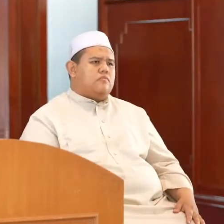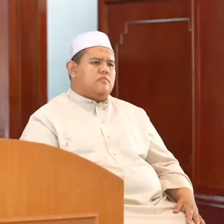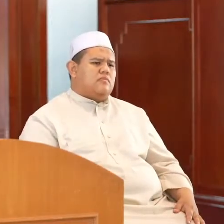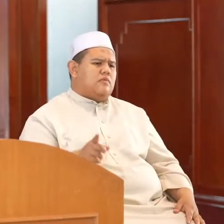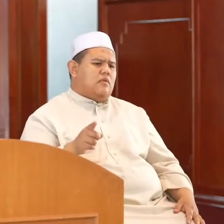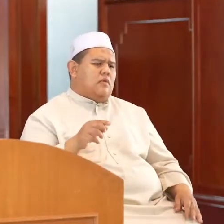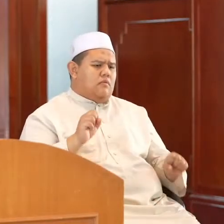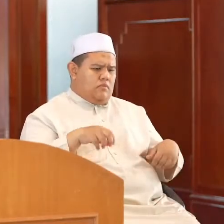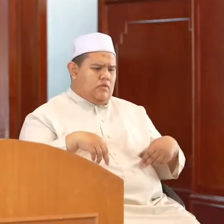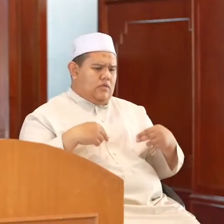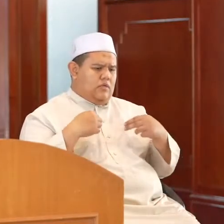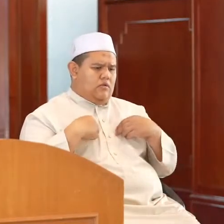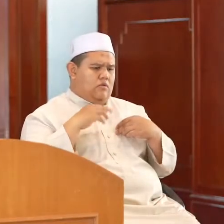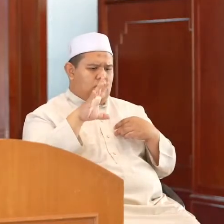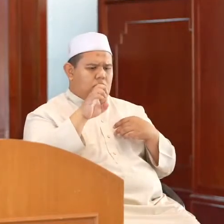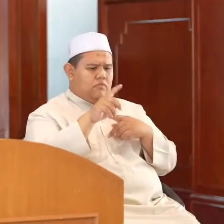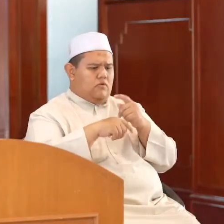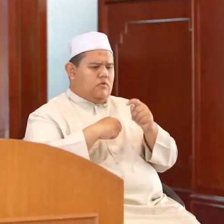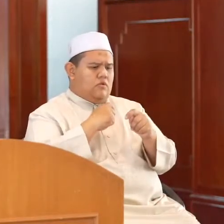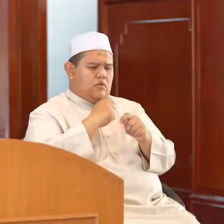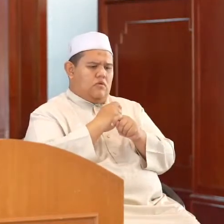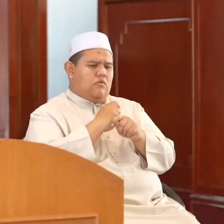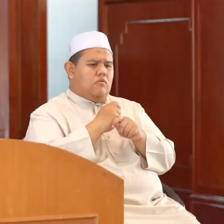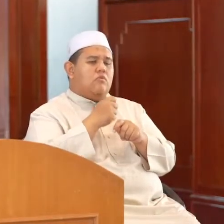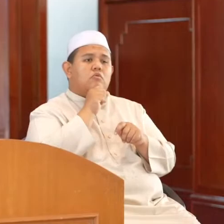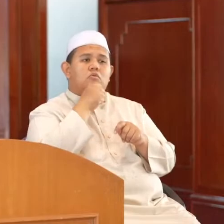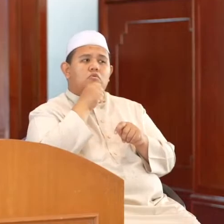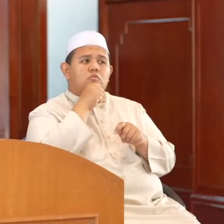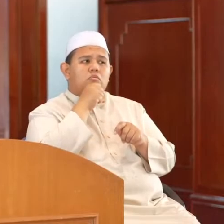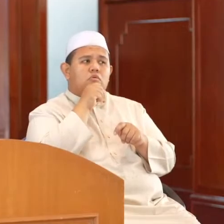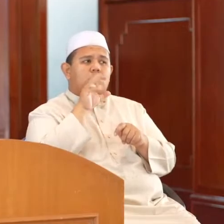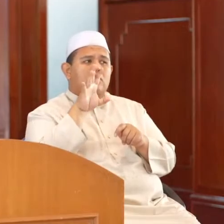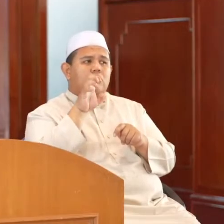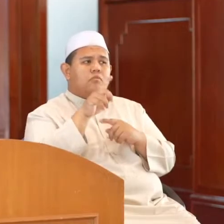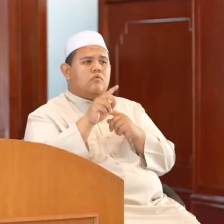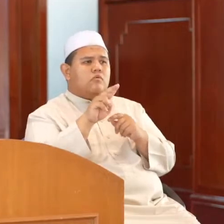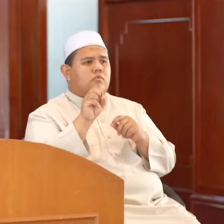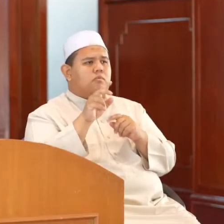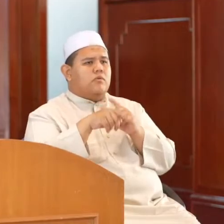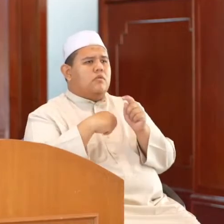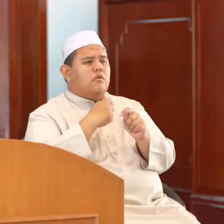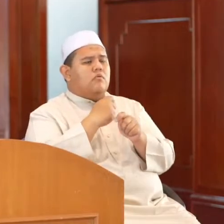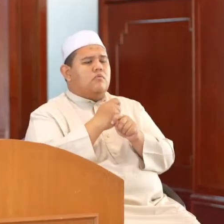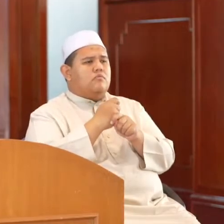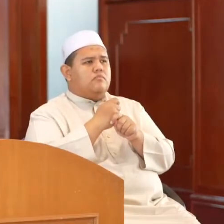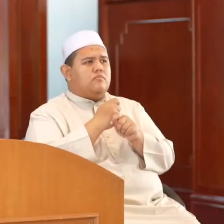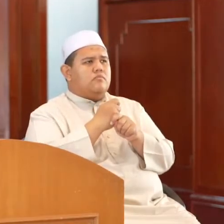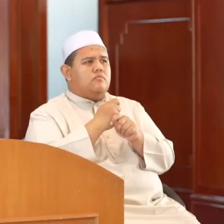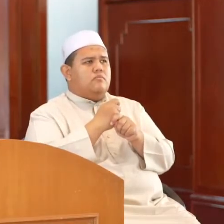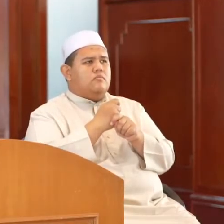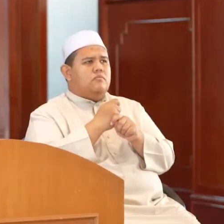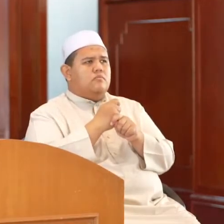Dia boleh hidup dah 50 tahun, dah umur dia 50 dah, 25 tahun dah.